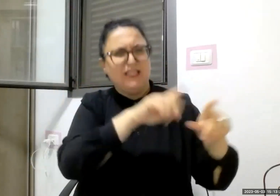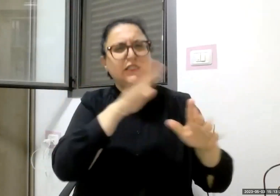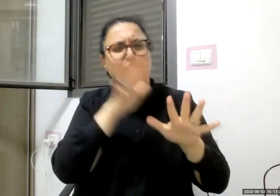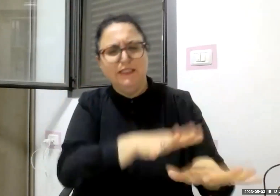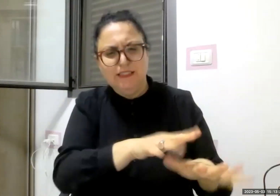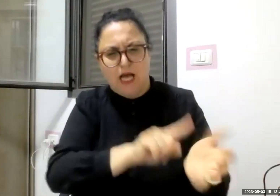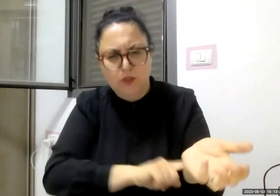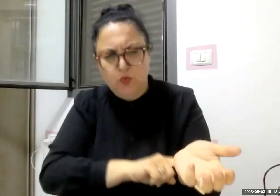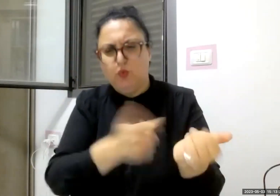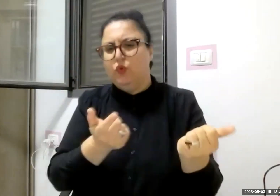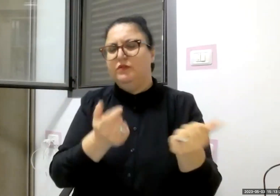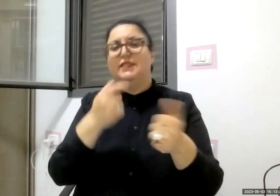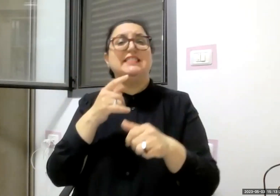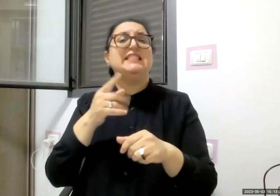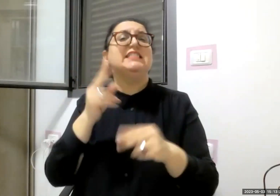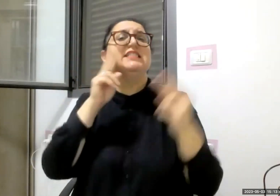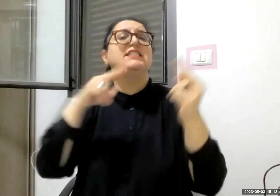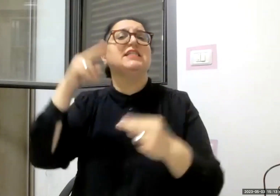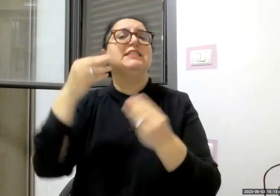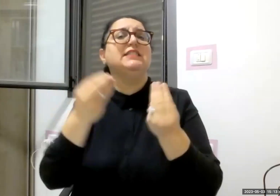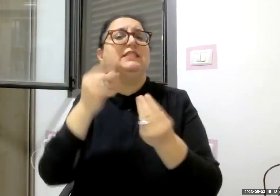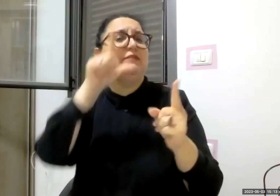כפי שיש לנו גזענות,